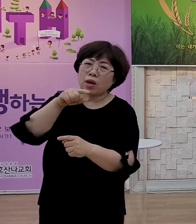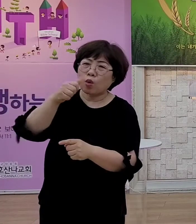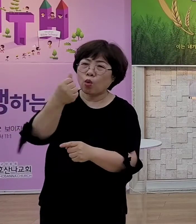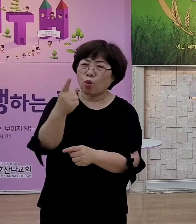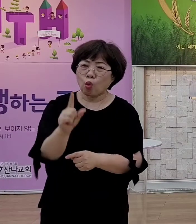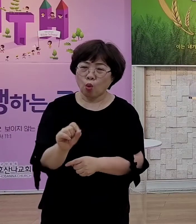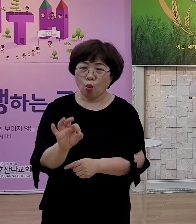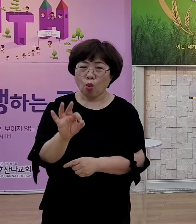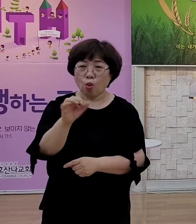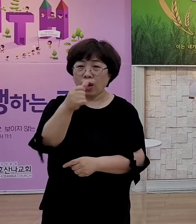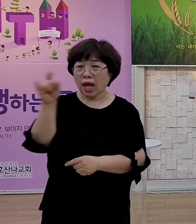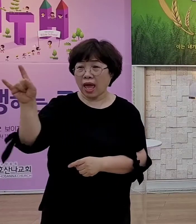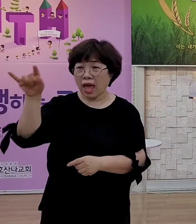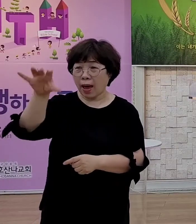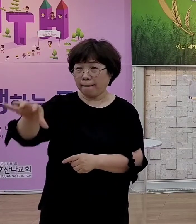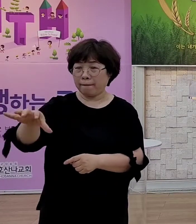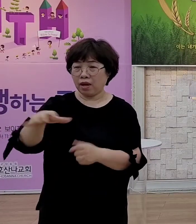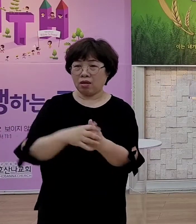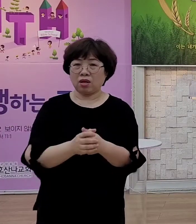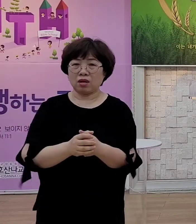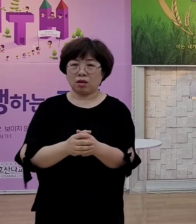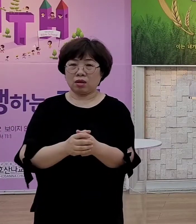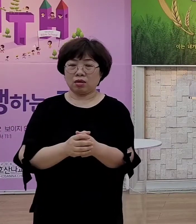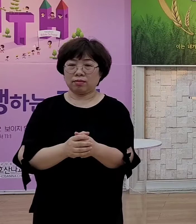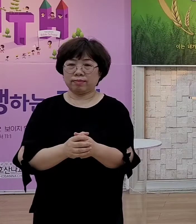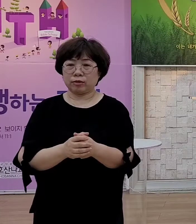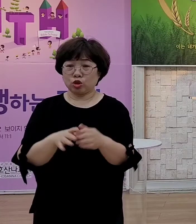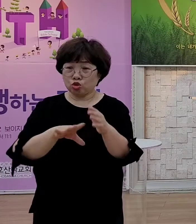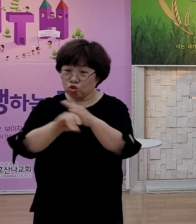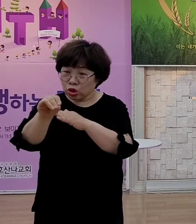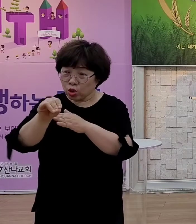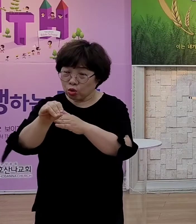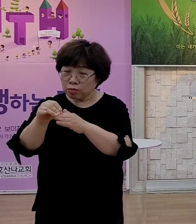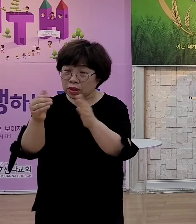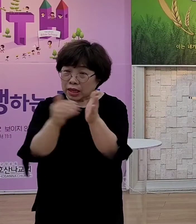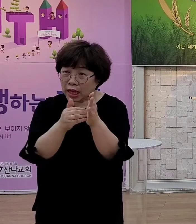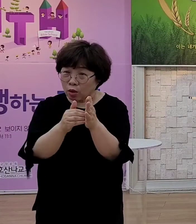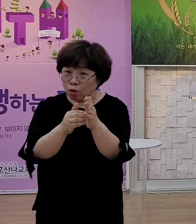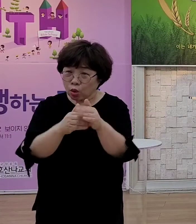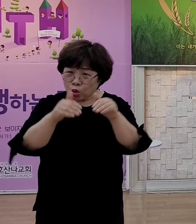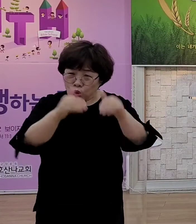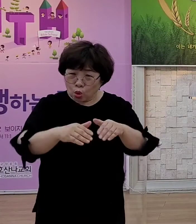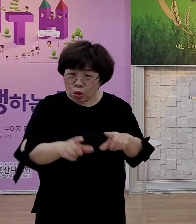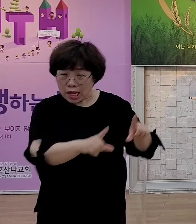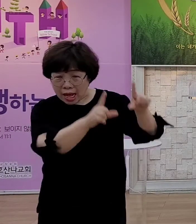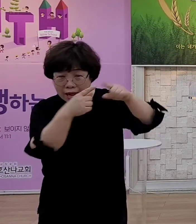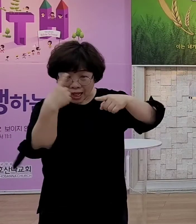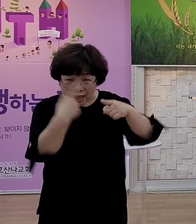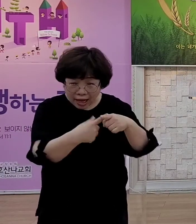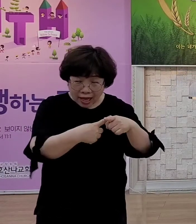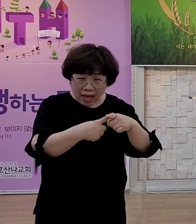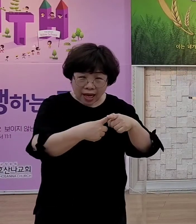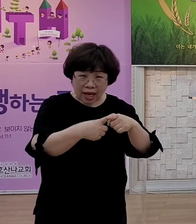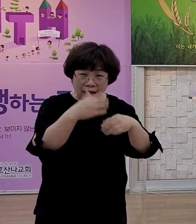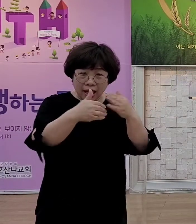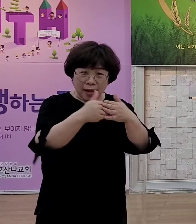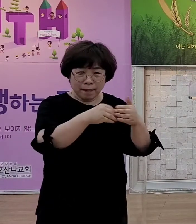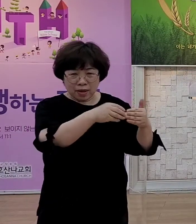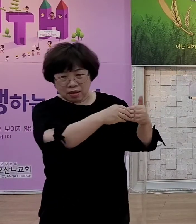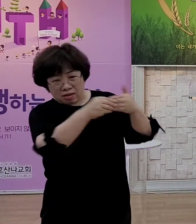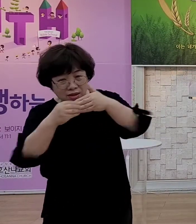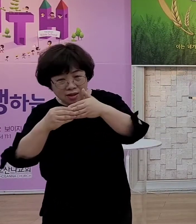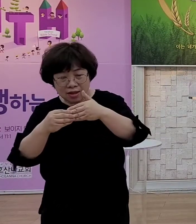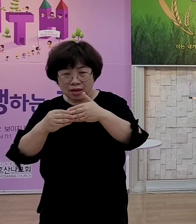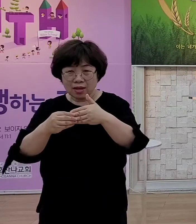앞에서. 이들이 지금 이렇게 출애굽 종살이 하던 사람들을 하나님께서 강제적으로